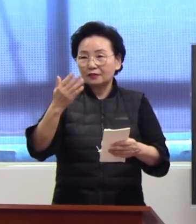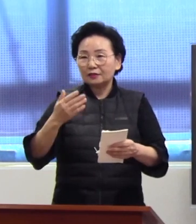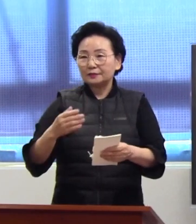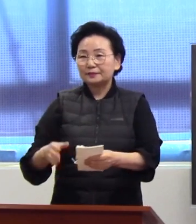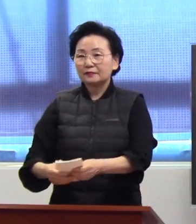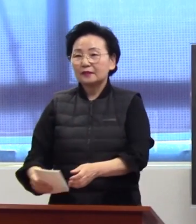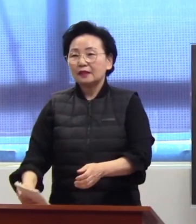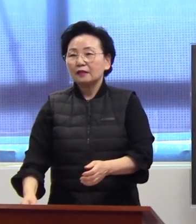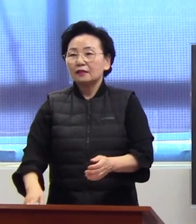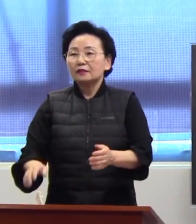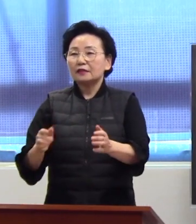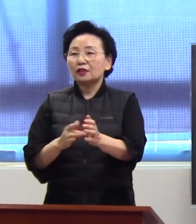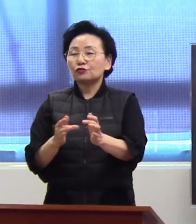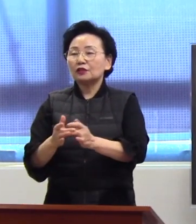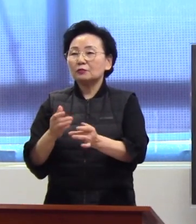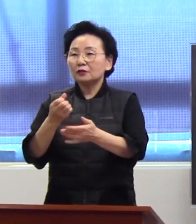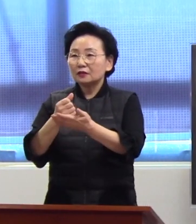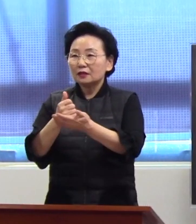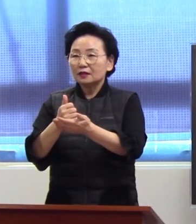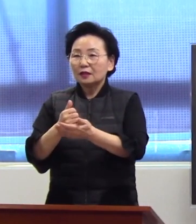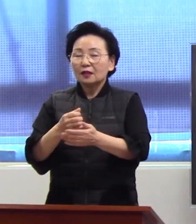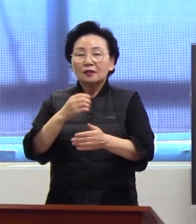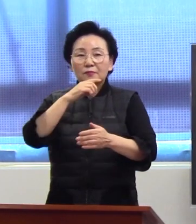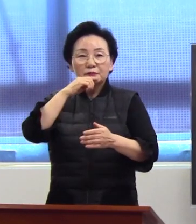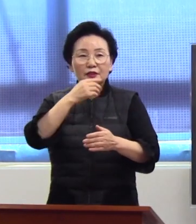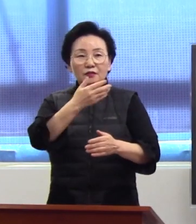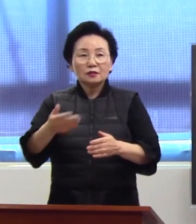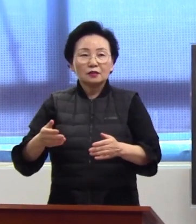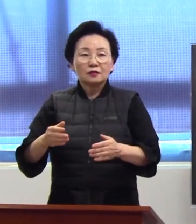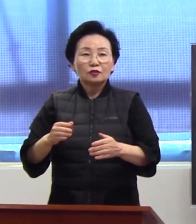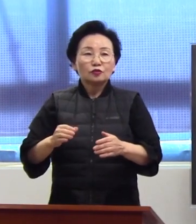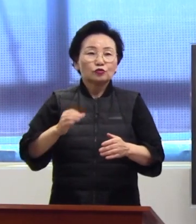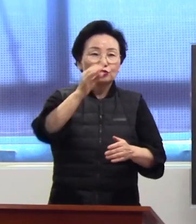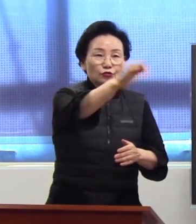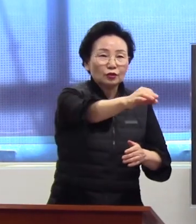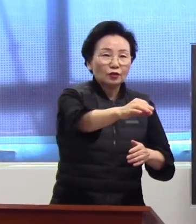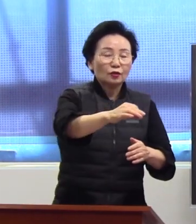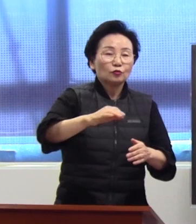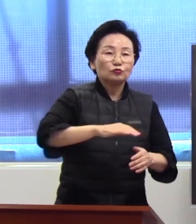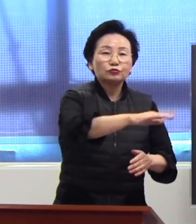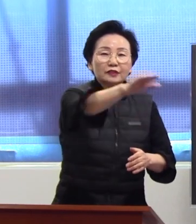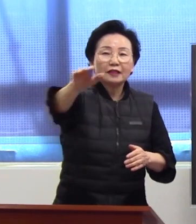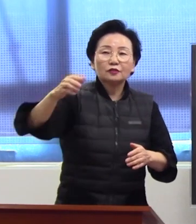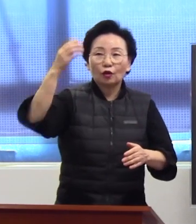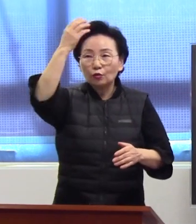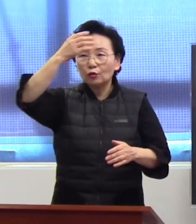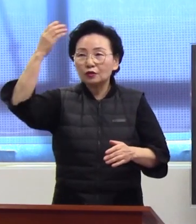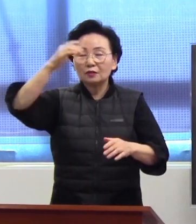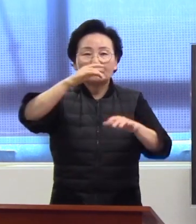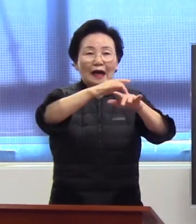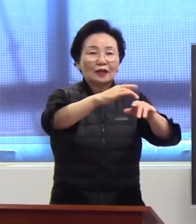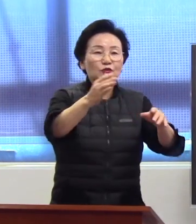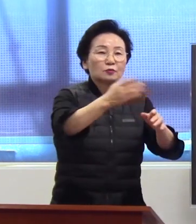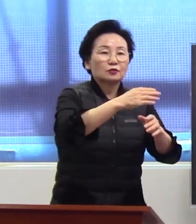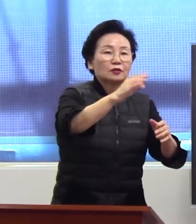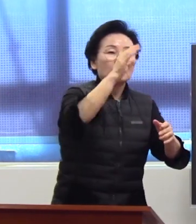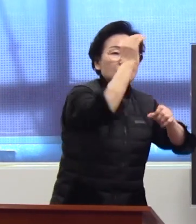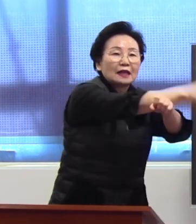되잖아요. 예수님은 피를 주고 우리의 영혼을 마귀로부터